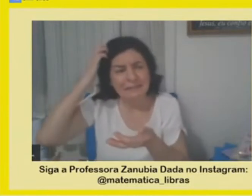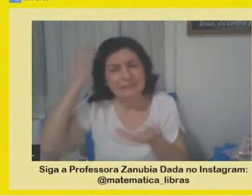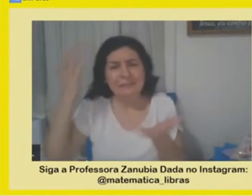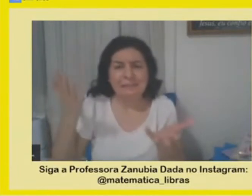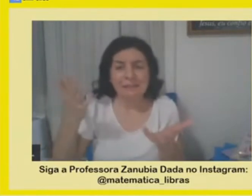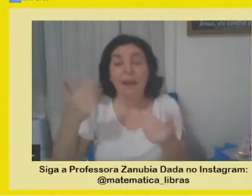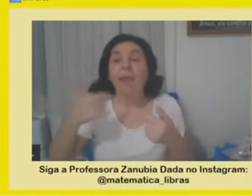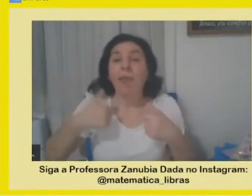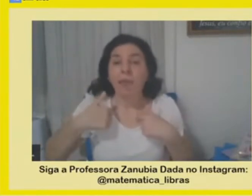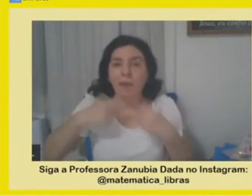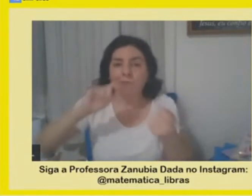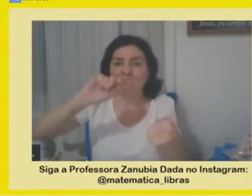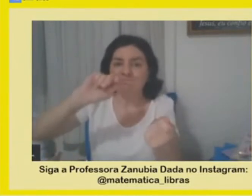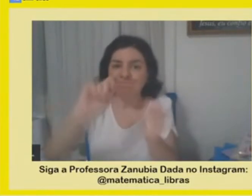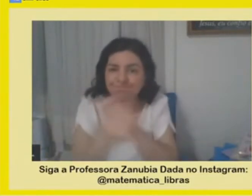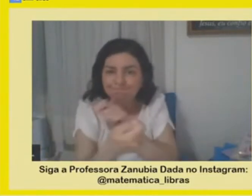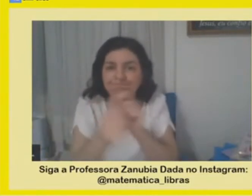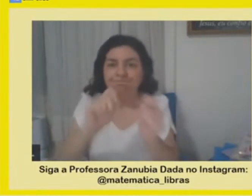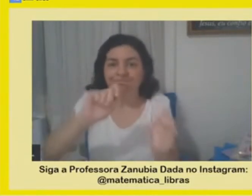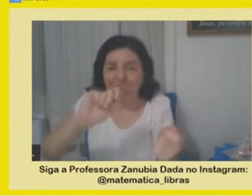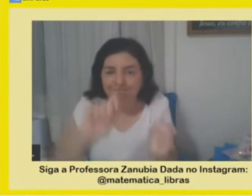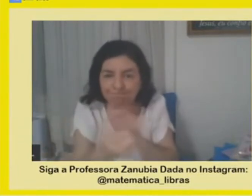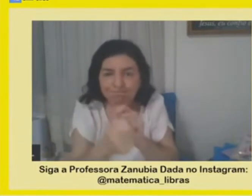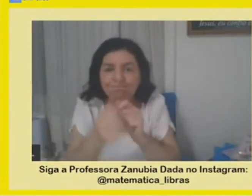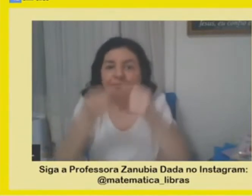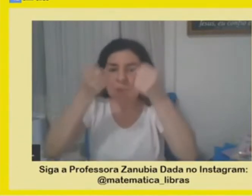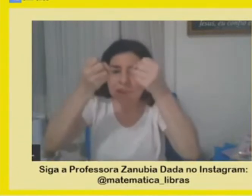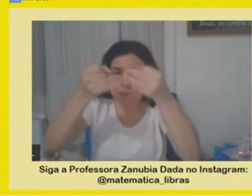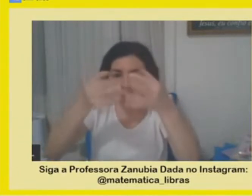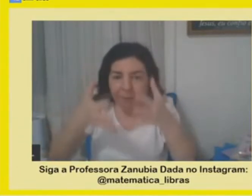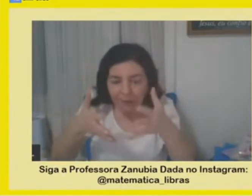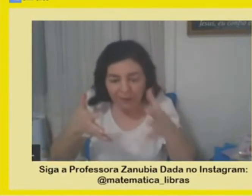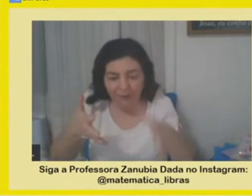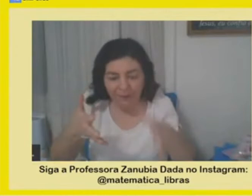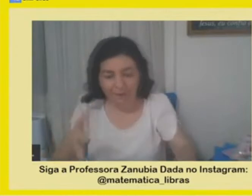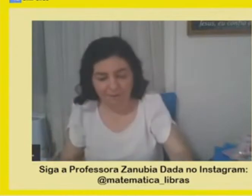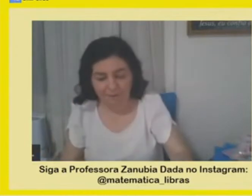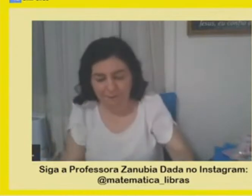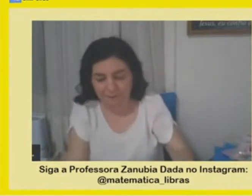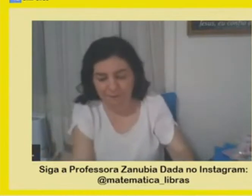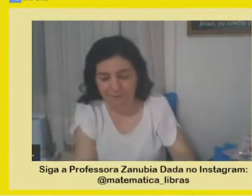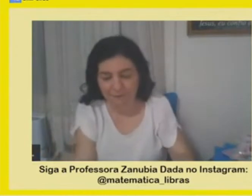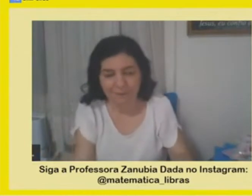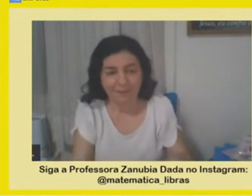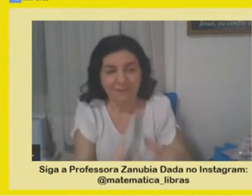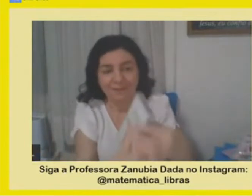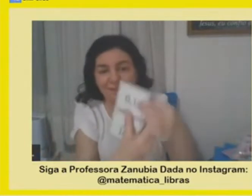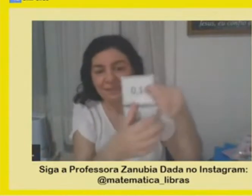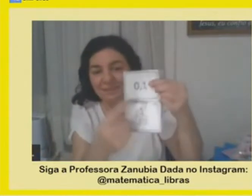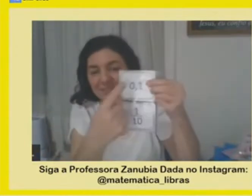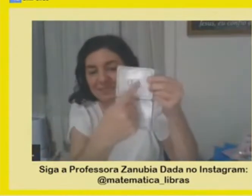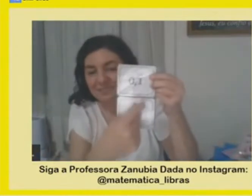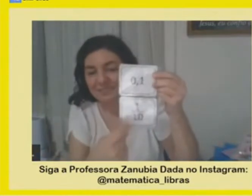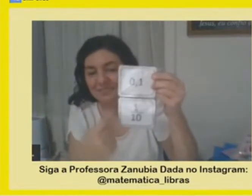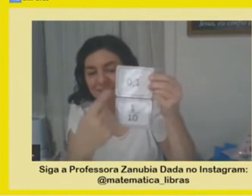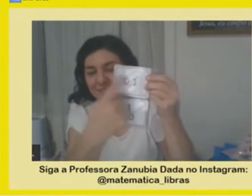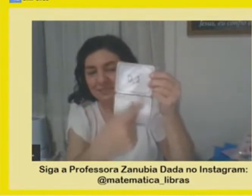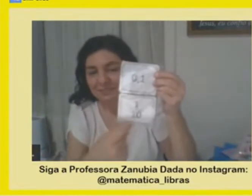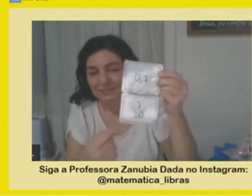só escrevendo, escrevendo, escrevendo. Então, tive a ideia de adaptar para explicar para o